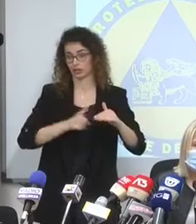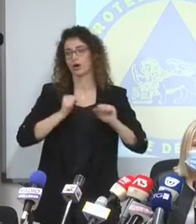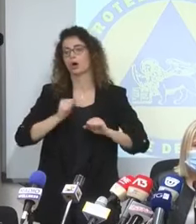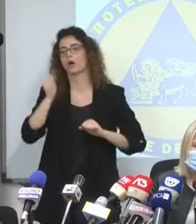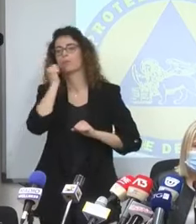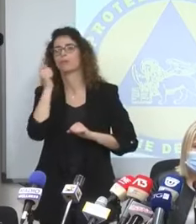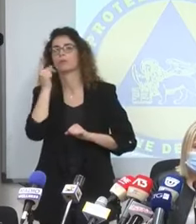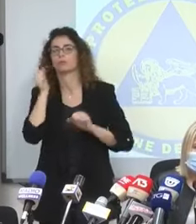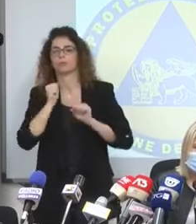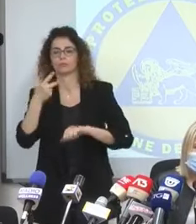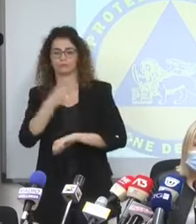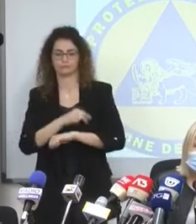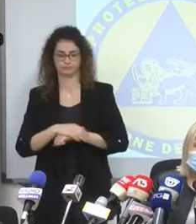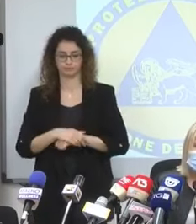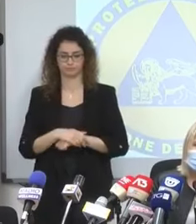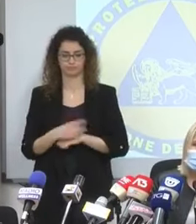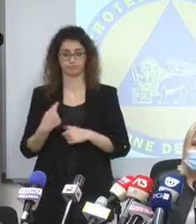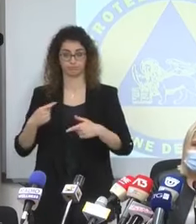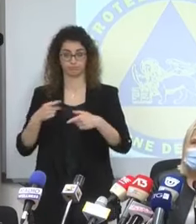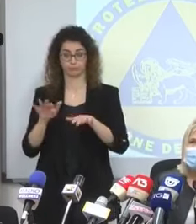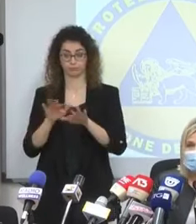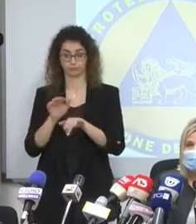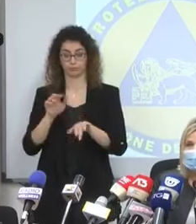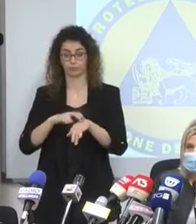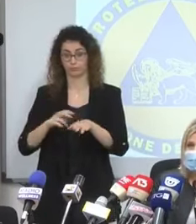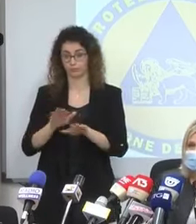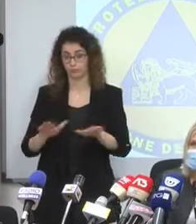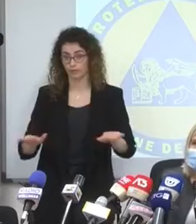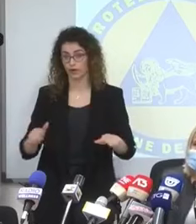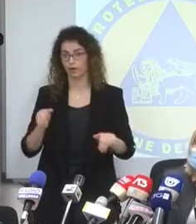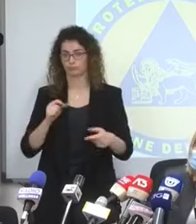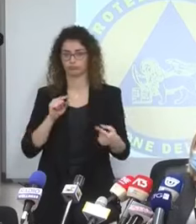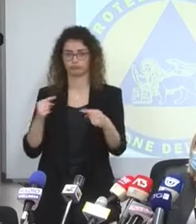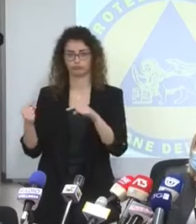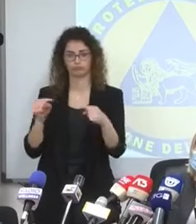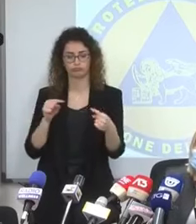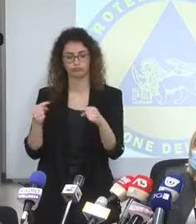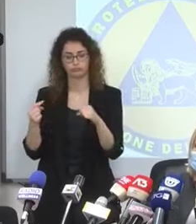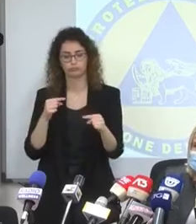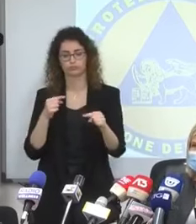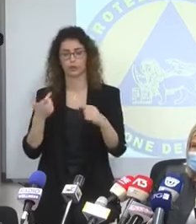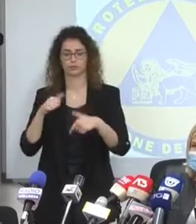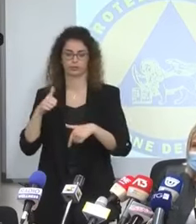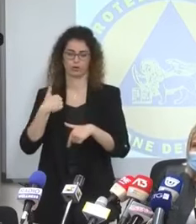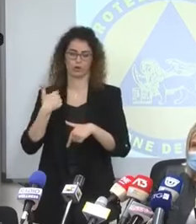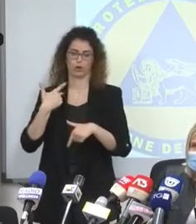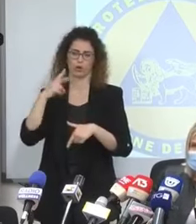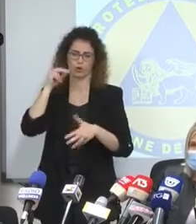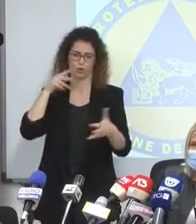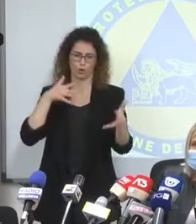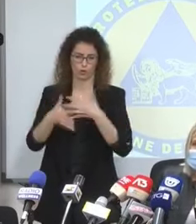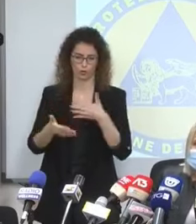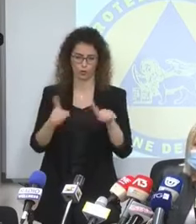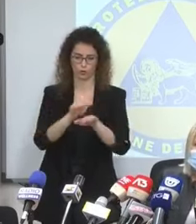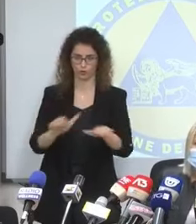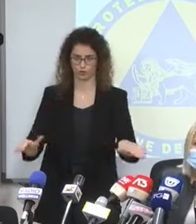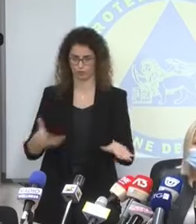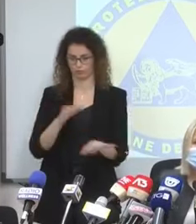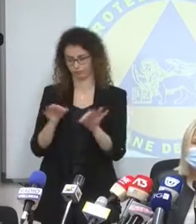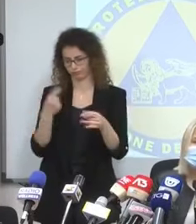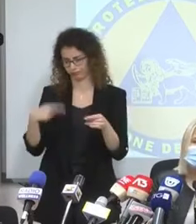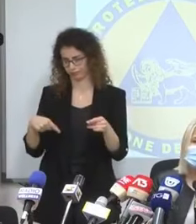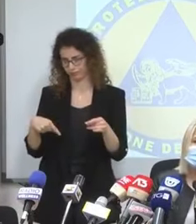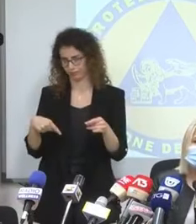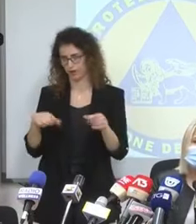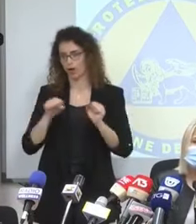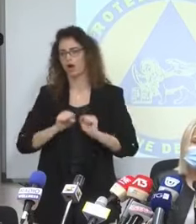insomma parleremo e ci confronteremo, perché potrebbero loro, conoscendo appunto questi ragazzi insomma, perché sono loro assistiti,